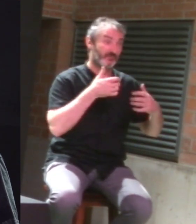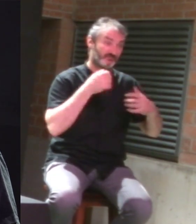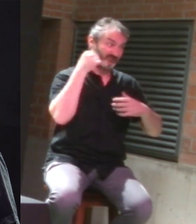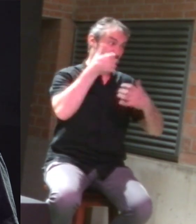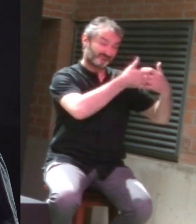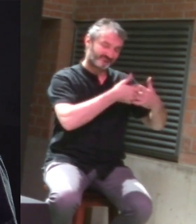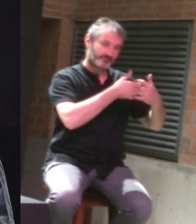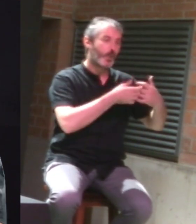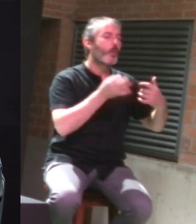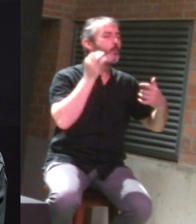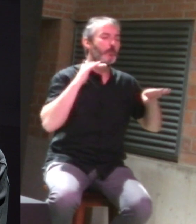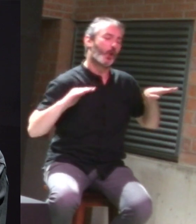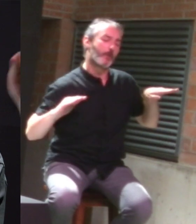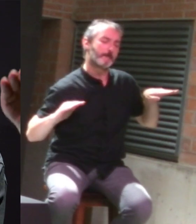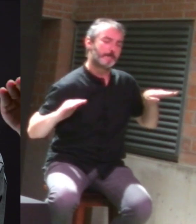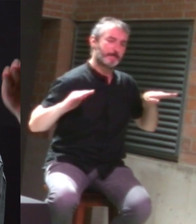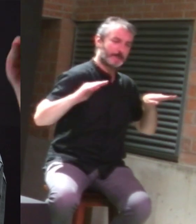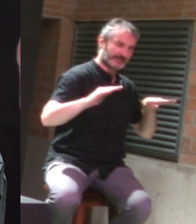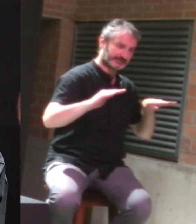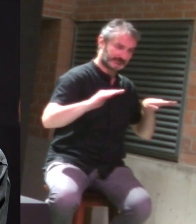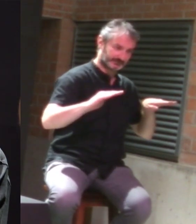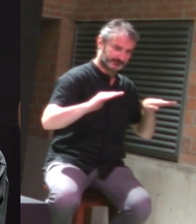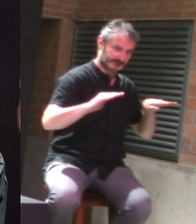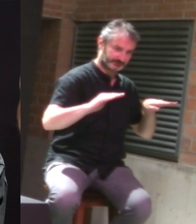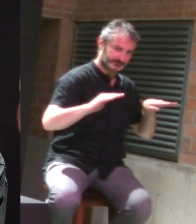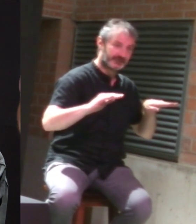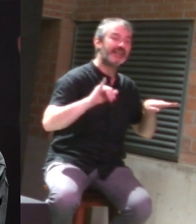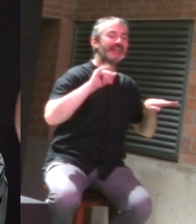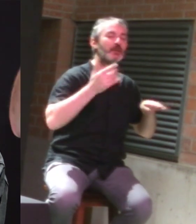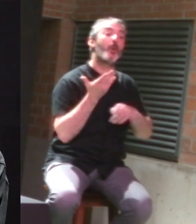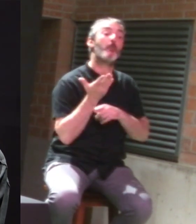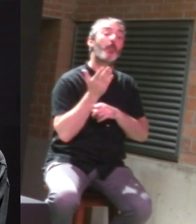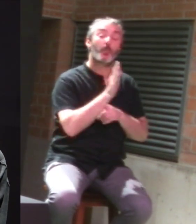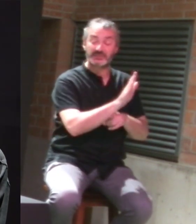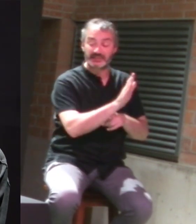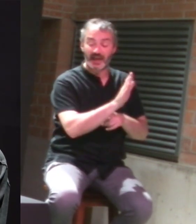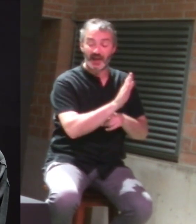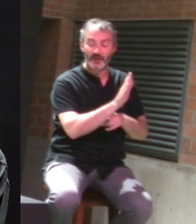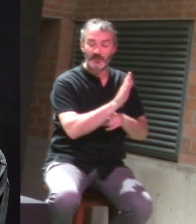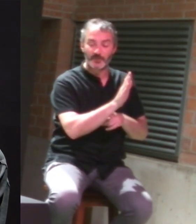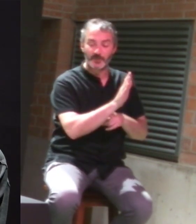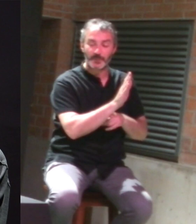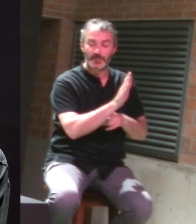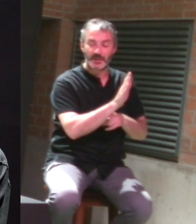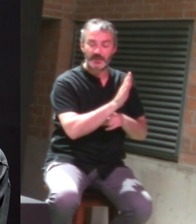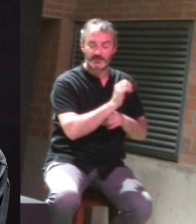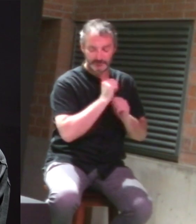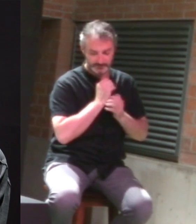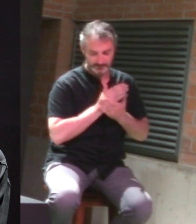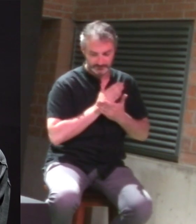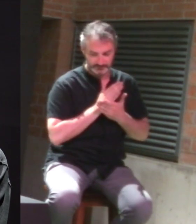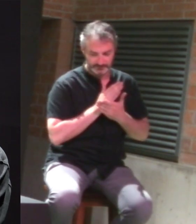mujeres, en cuyo seno aparecieron incluso propuestas, esto creo que es muy interesante, de constituir sociedades